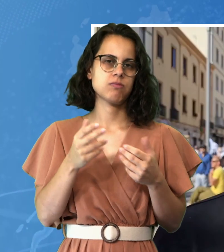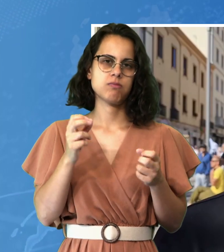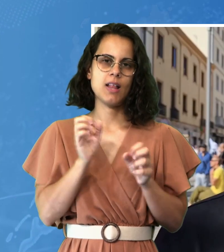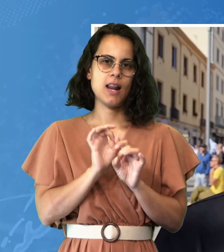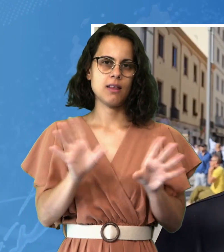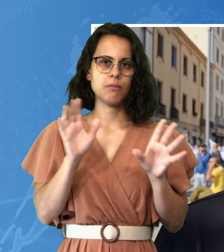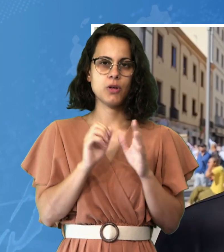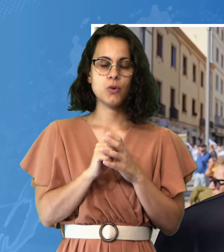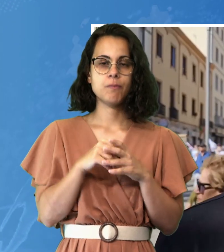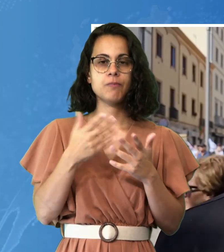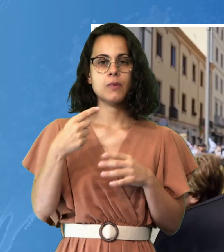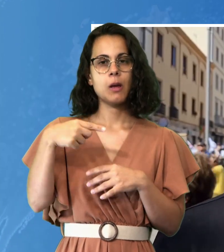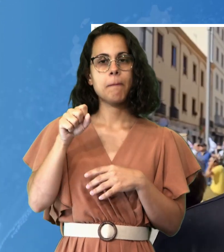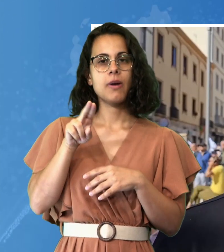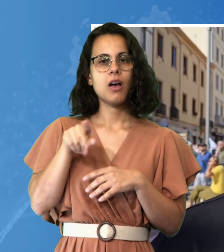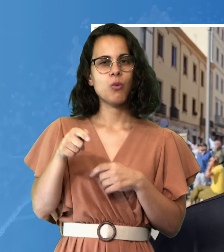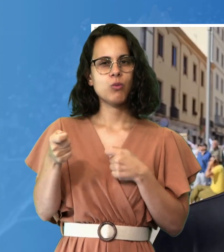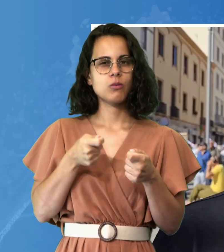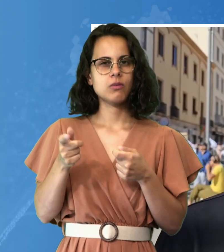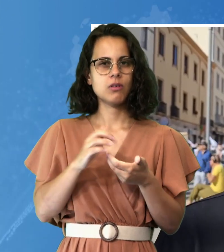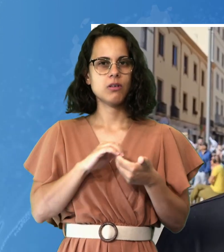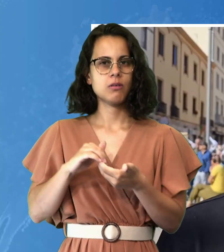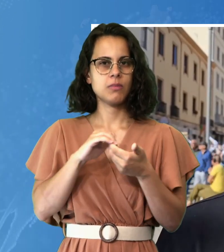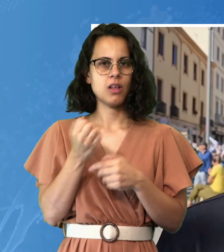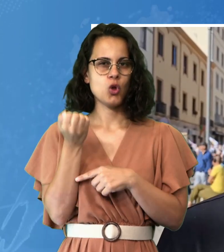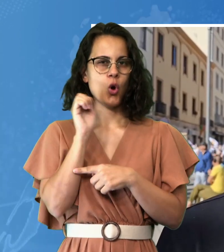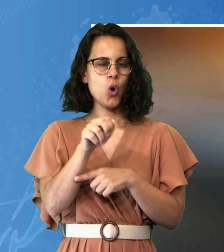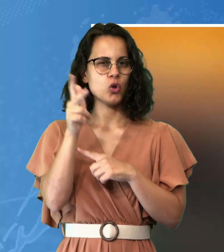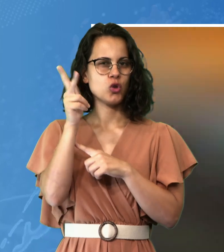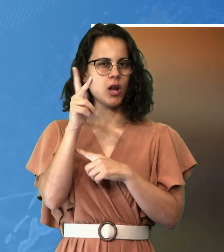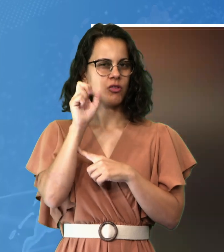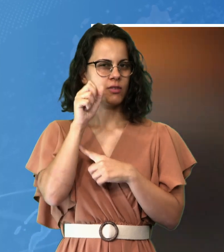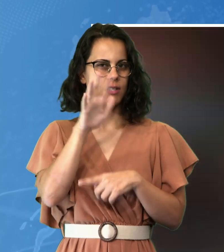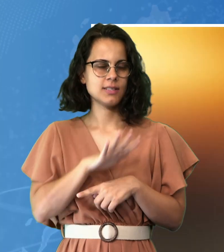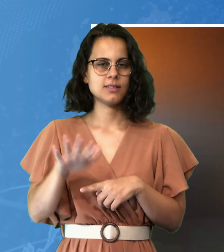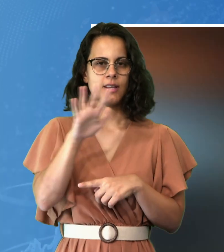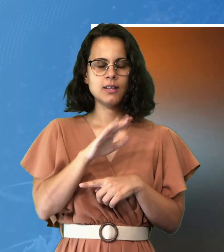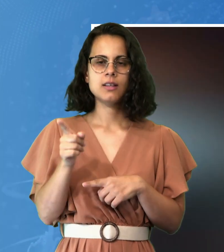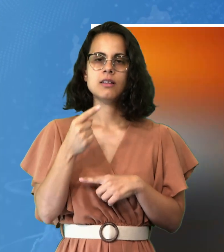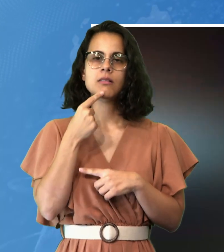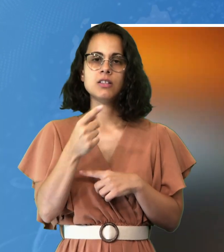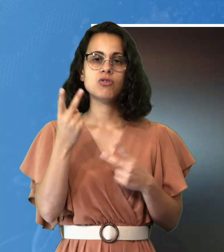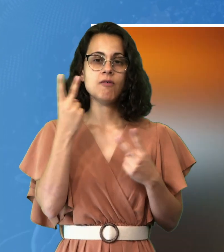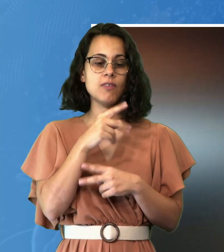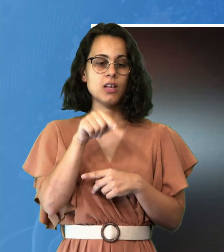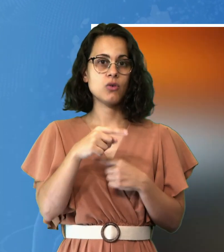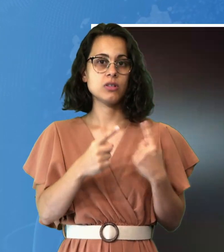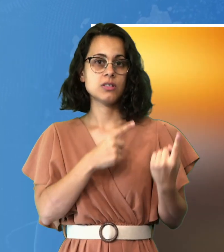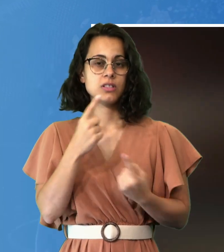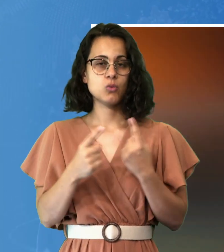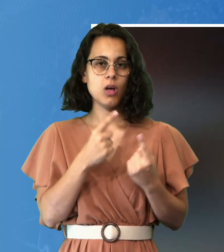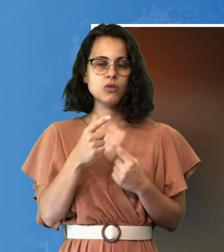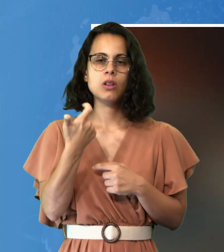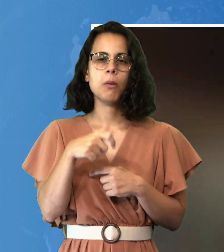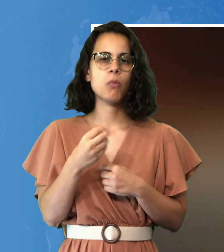Secondo Marco Pao, coordinatore dei comitati contro la speculazione energetica, i fatti di ieri sarebbero riconducibili a un abbandono dei